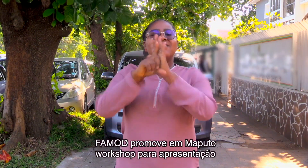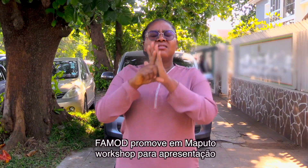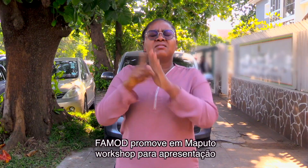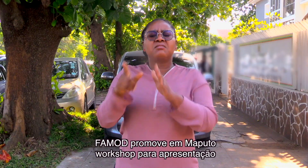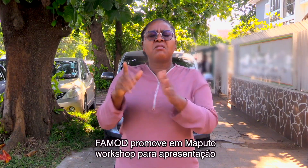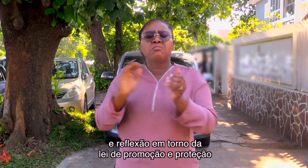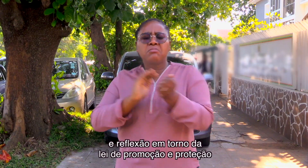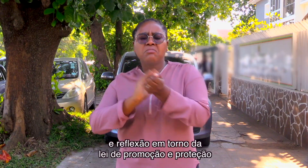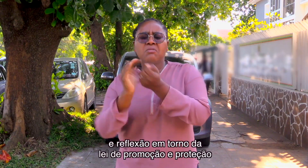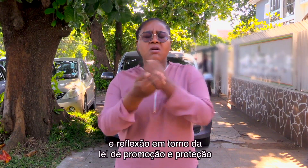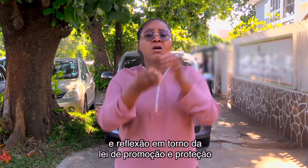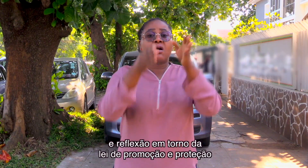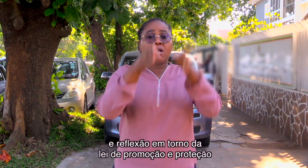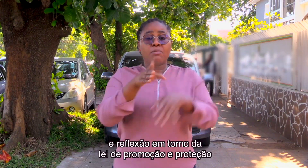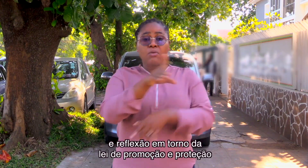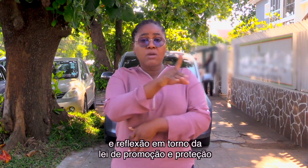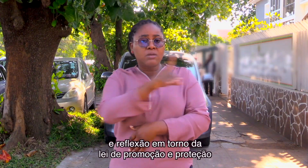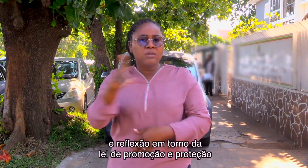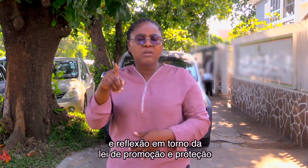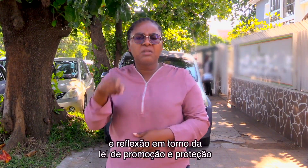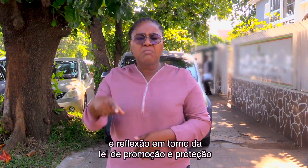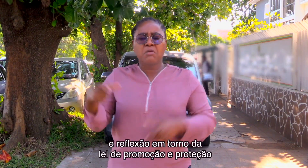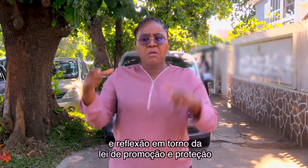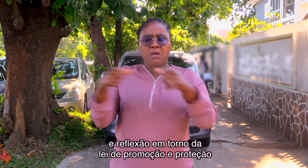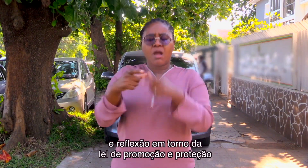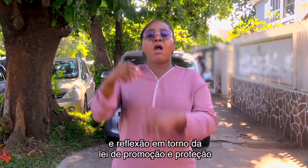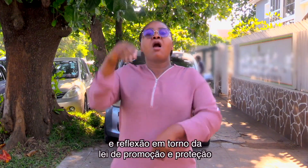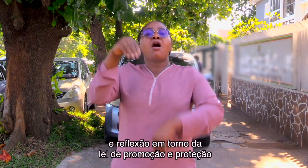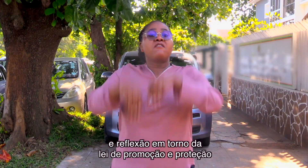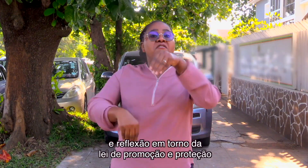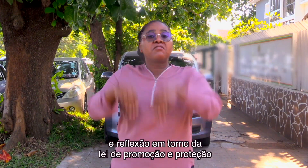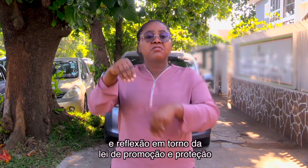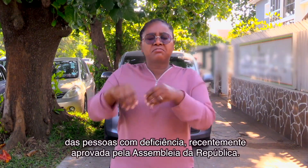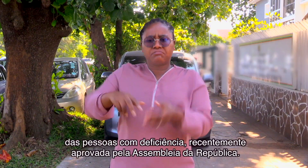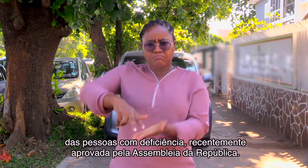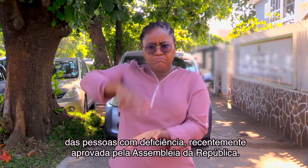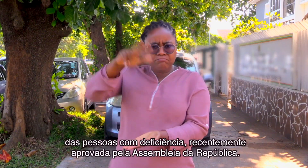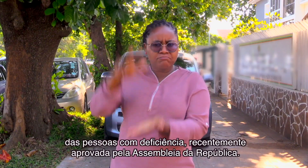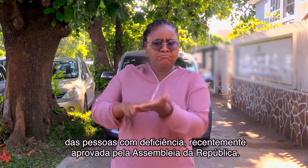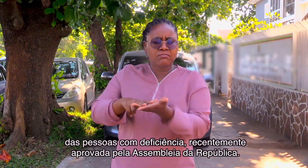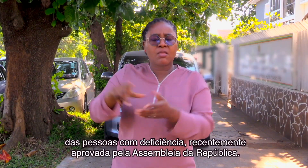apresentação e reflexão em torno da lei de promoção e proteção das pessoas com deficiência,